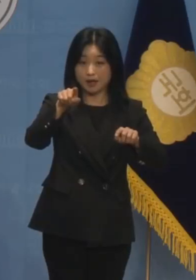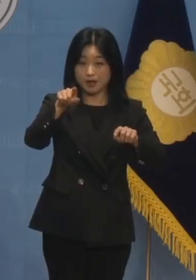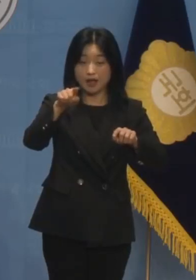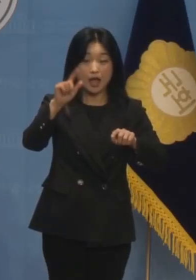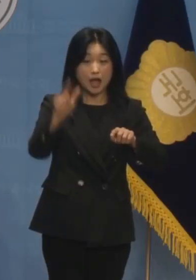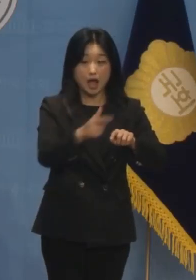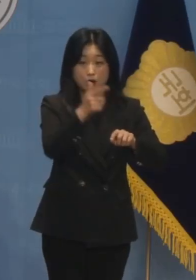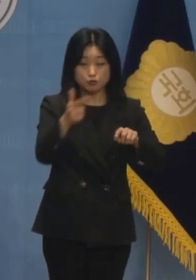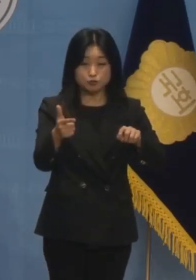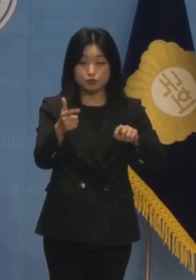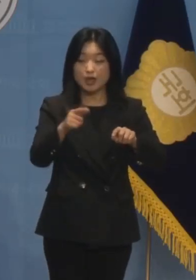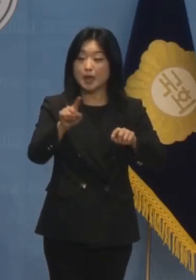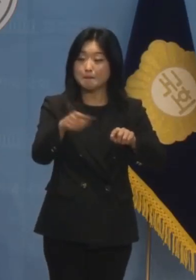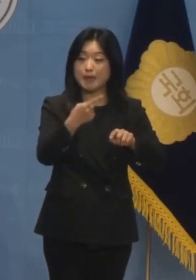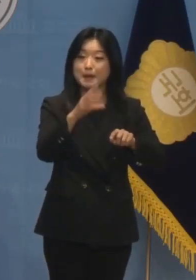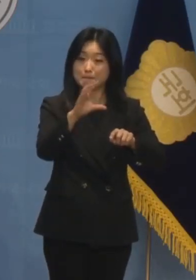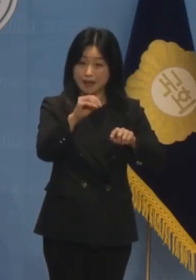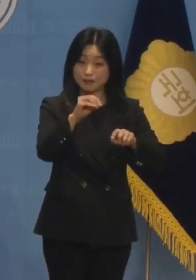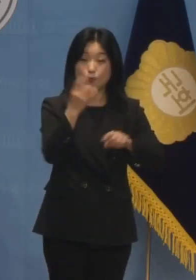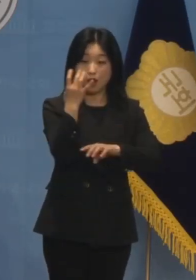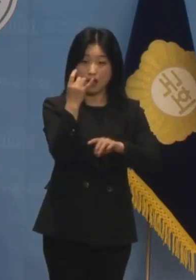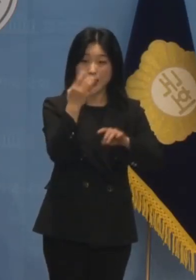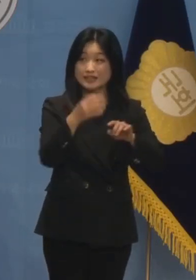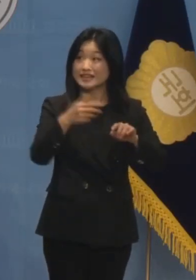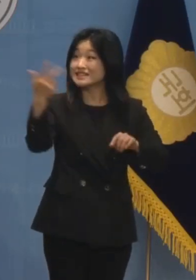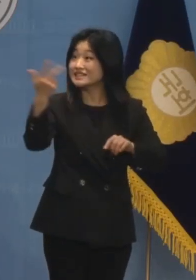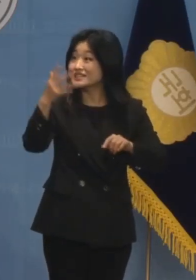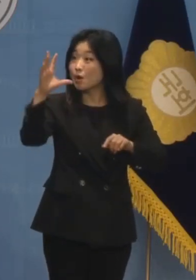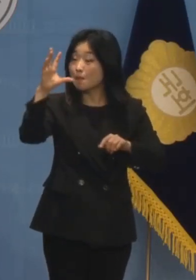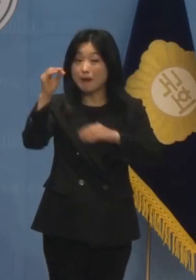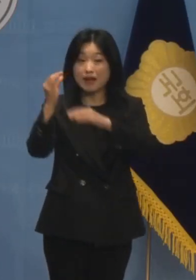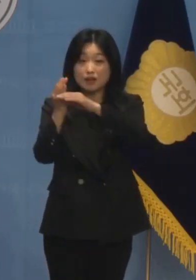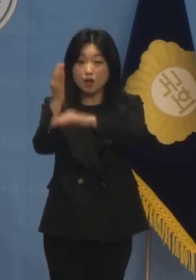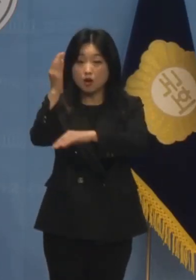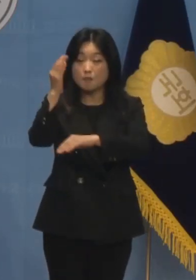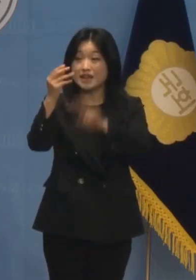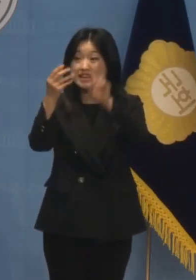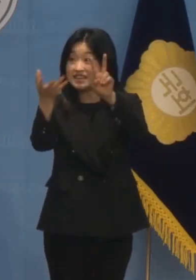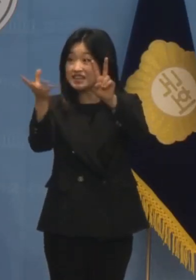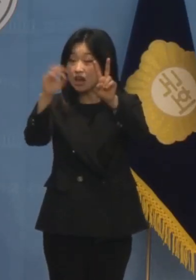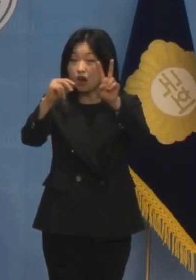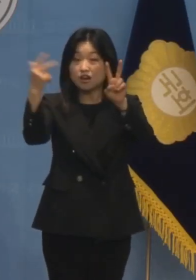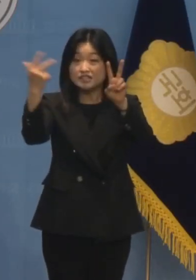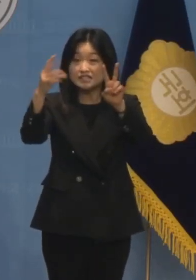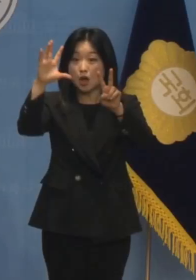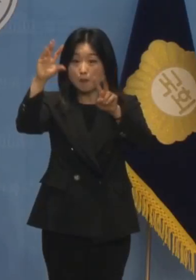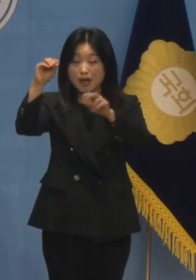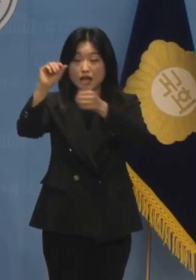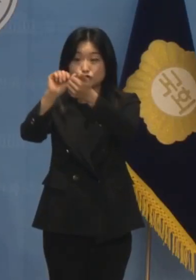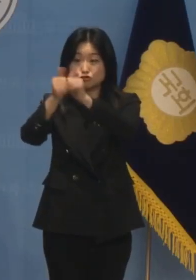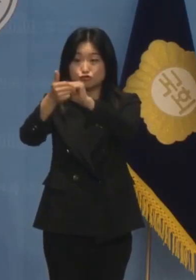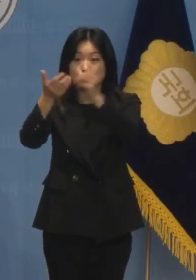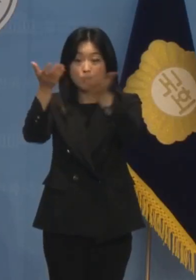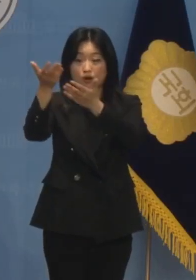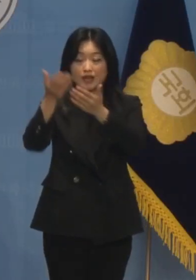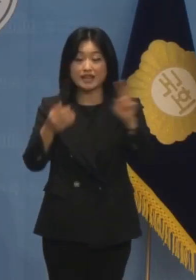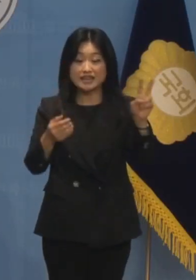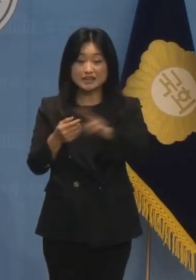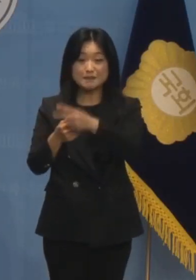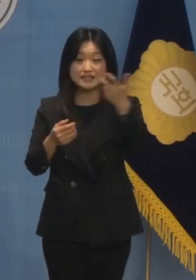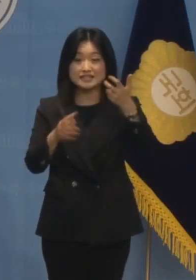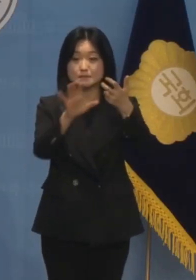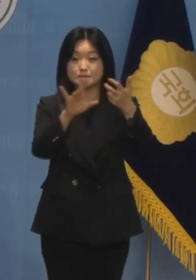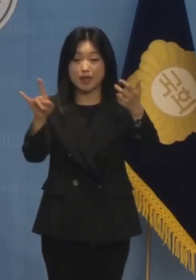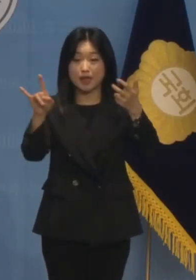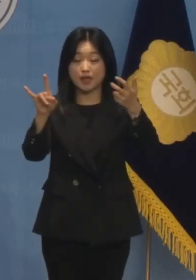거래량은 100만 주 수준에서 7천만 주를 넘어 2억 7천만 주까지 270배가